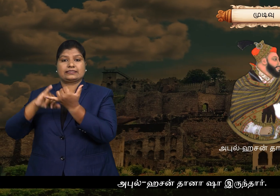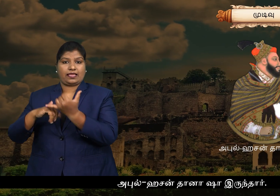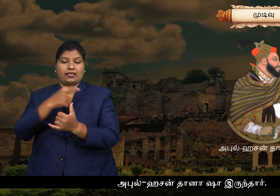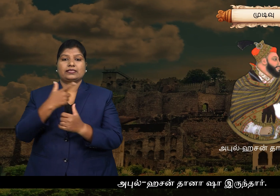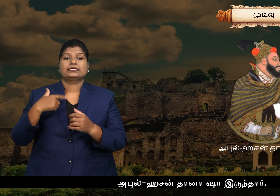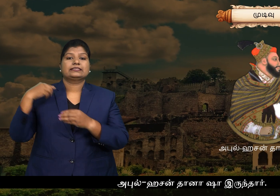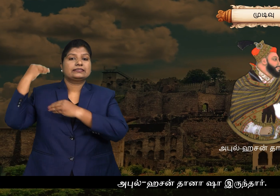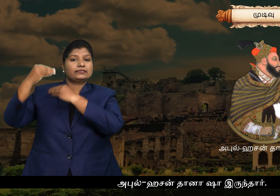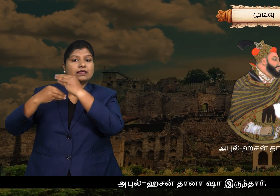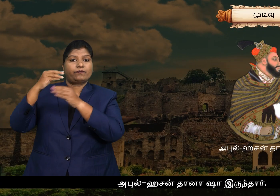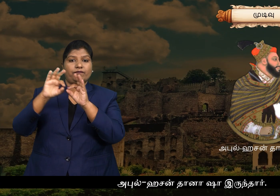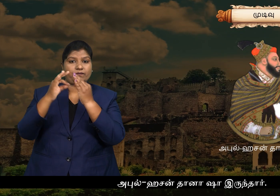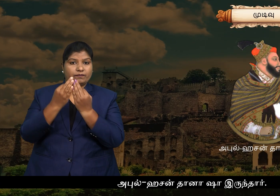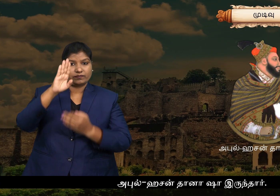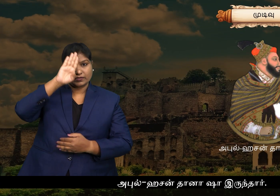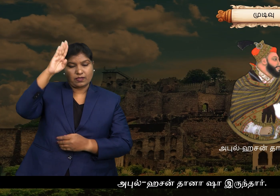இருந்தார்.